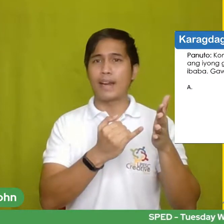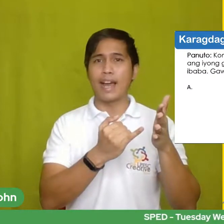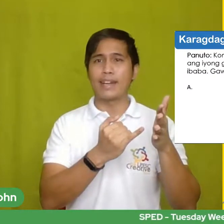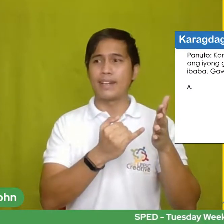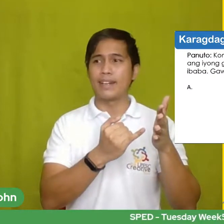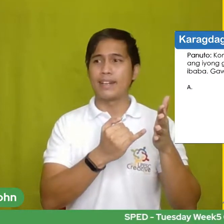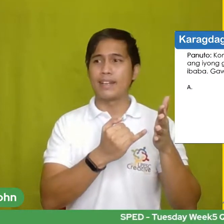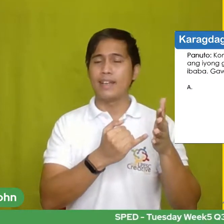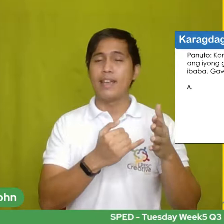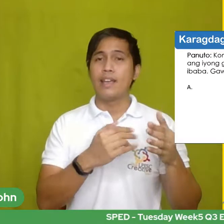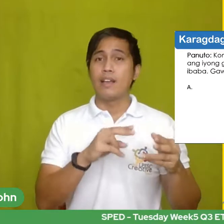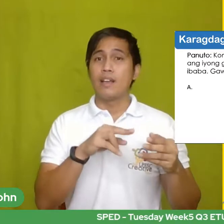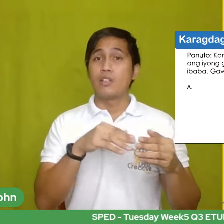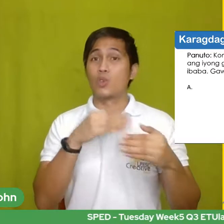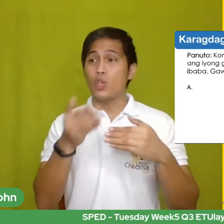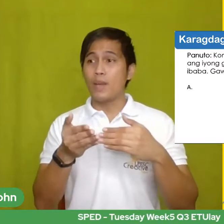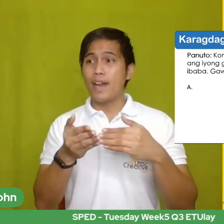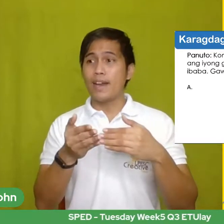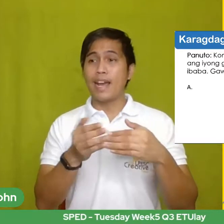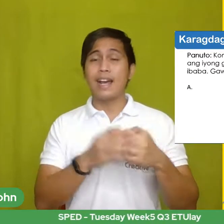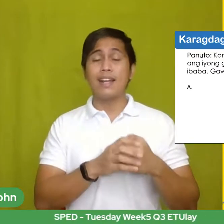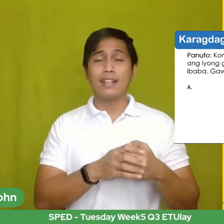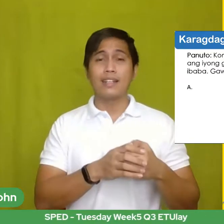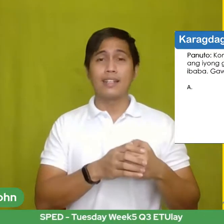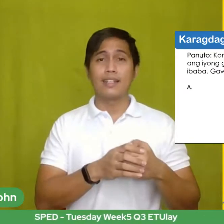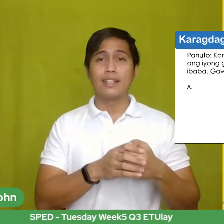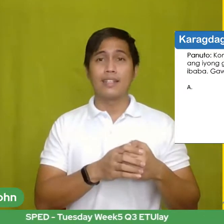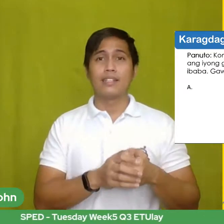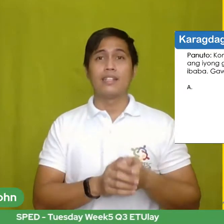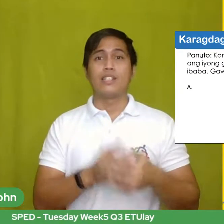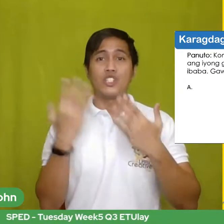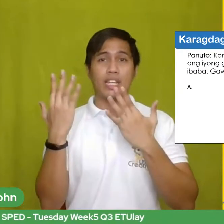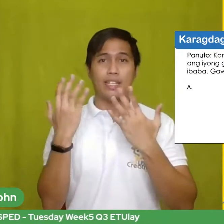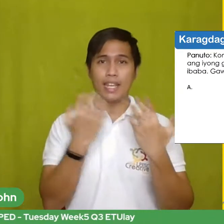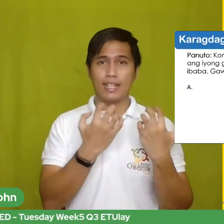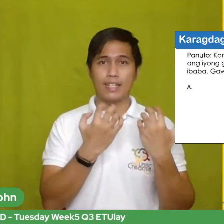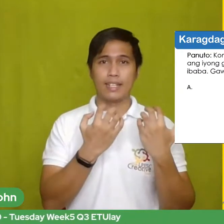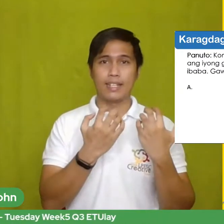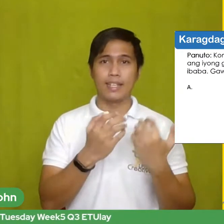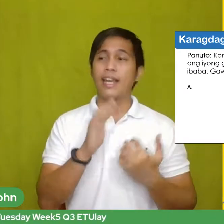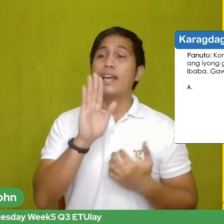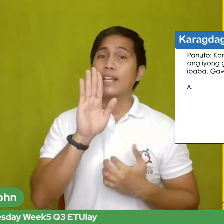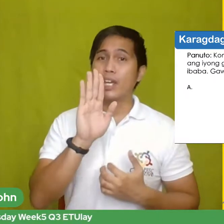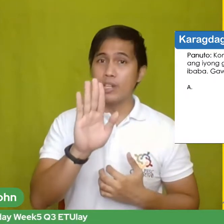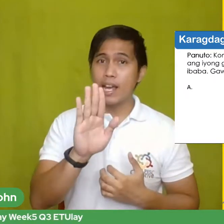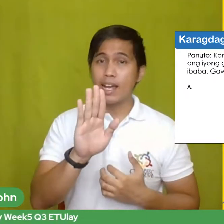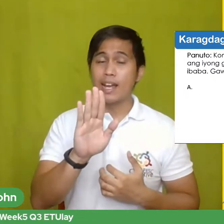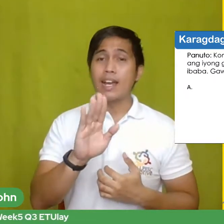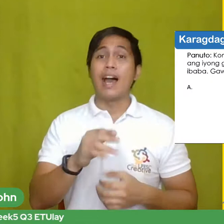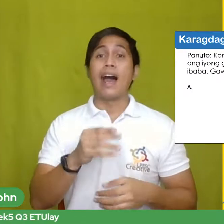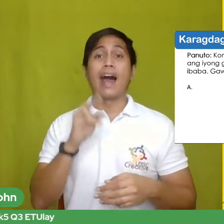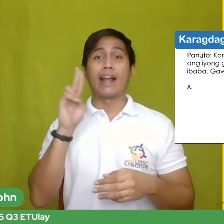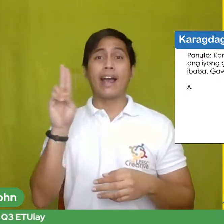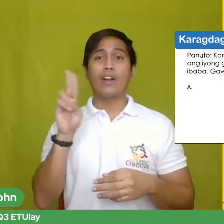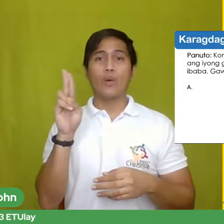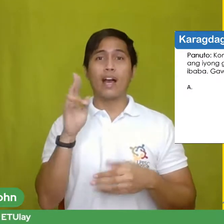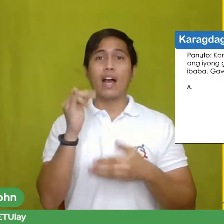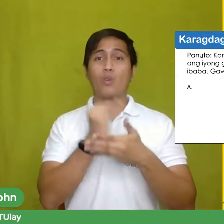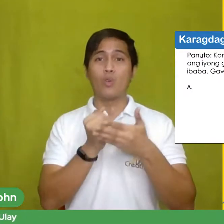pamamaraan. Sunod naman ay ang shading. Kayo na ang gagawa, ang